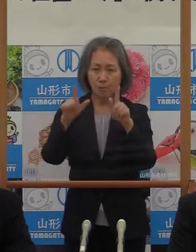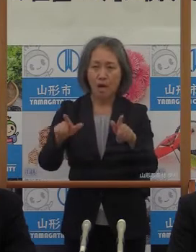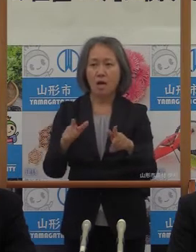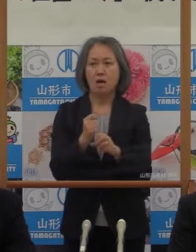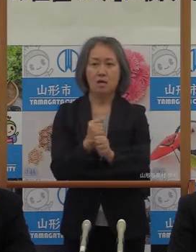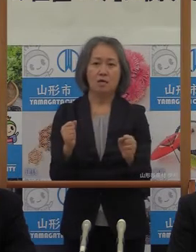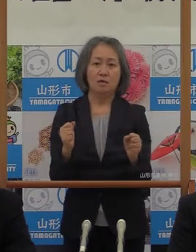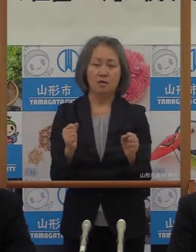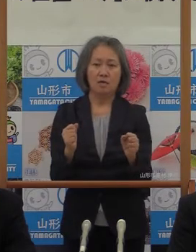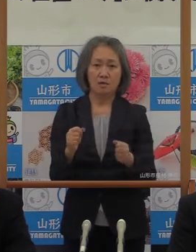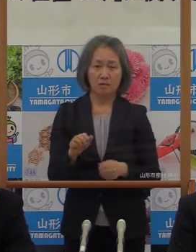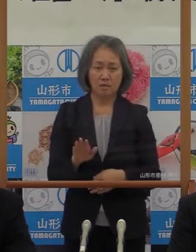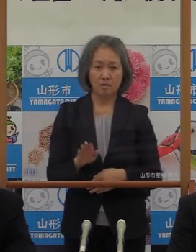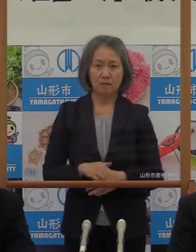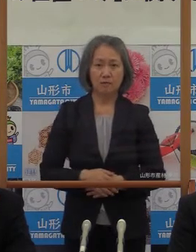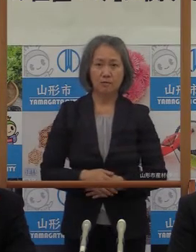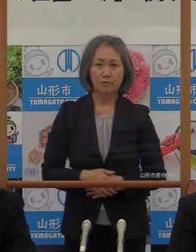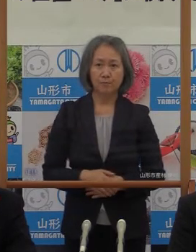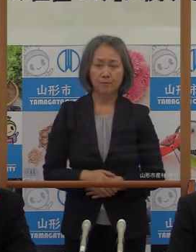げられない状況であります。はい、